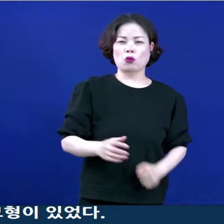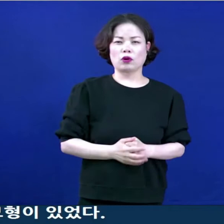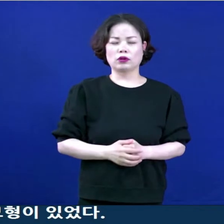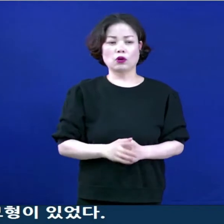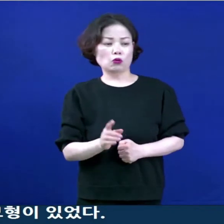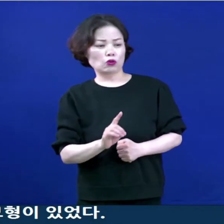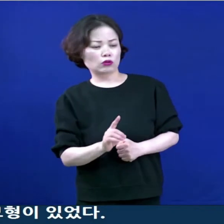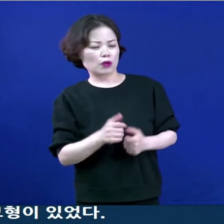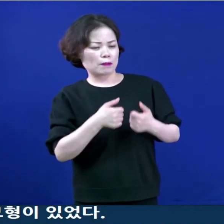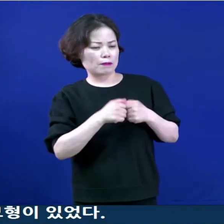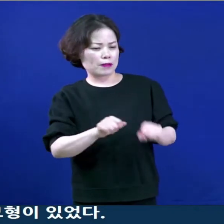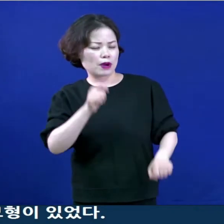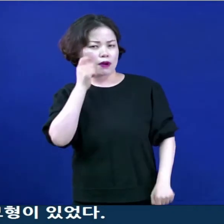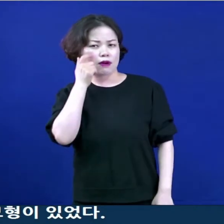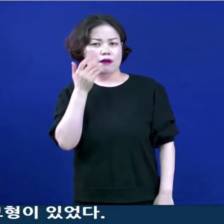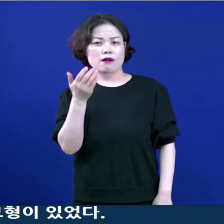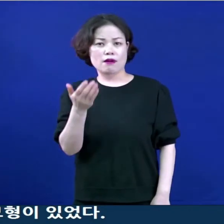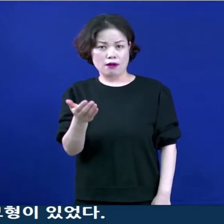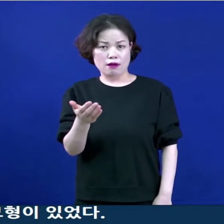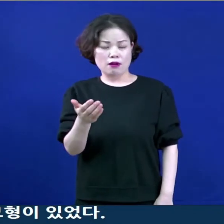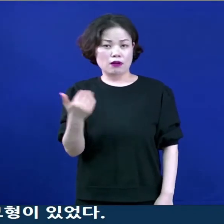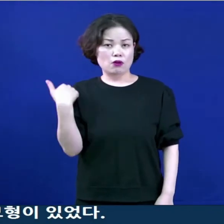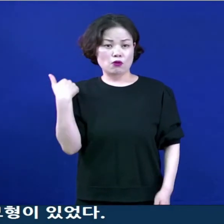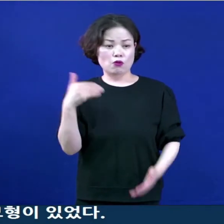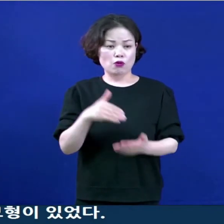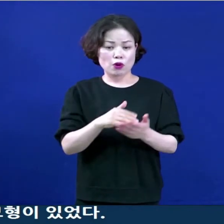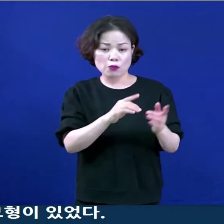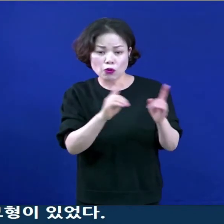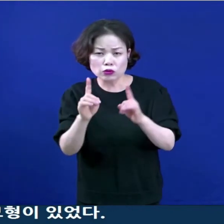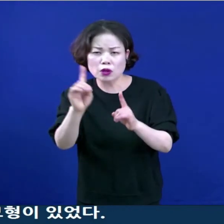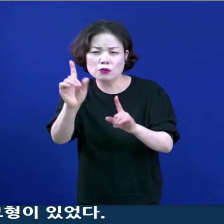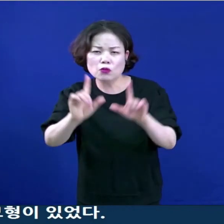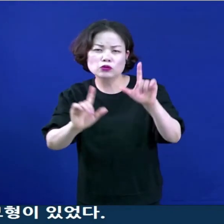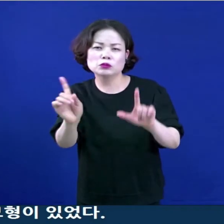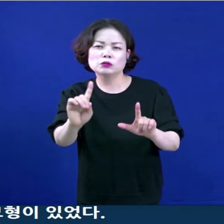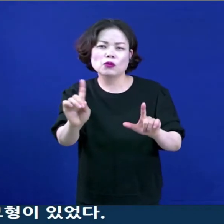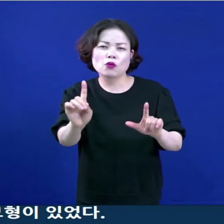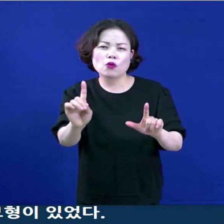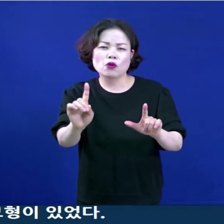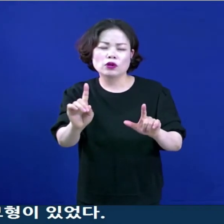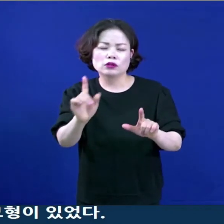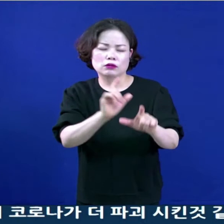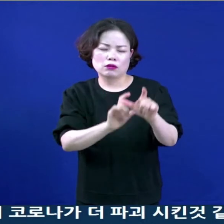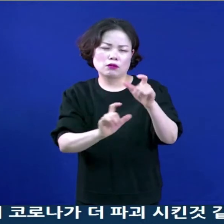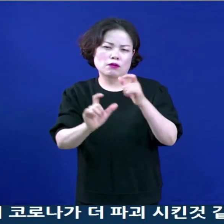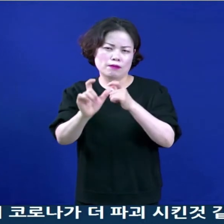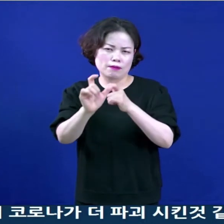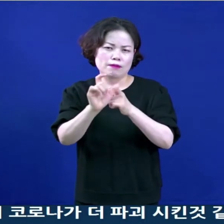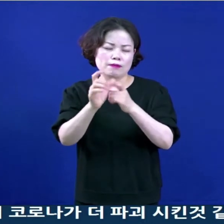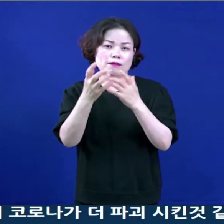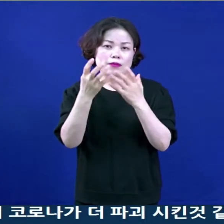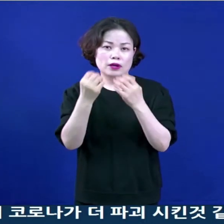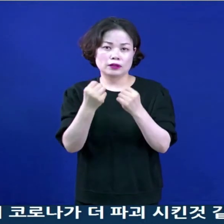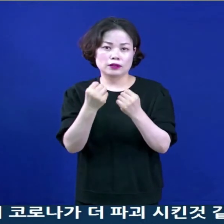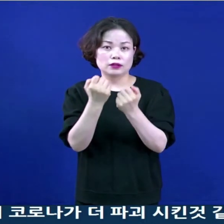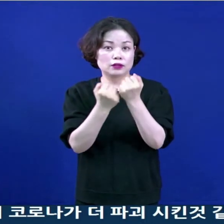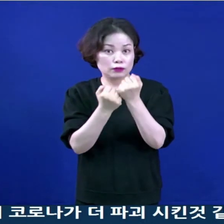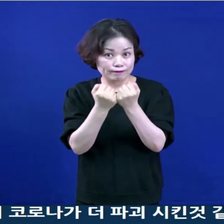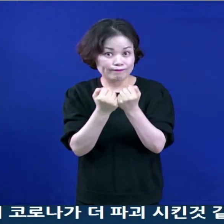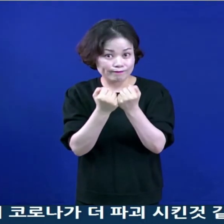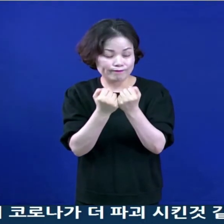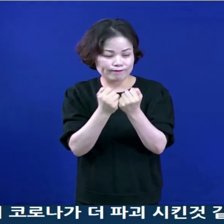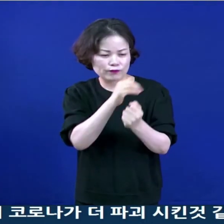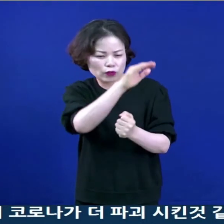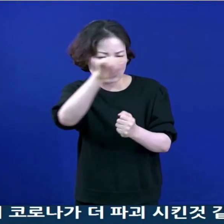이것이 어떻게 파괴되었는가, 이것이 회복되어질 때 모습이 무엇인가, 이런 것들이 더 많이 우리 설교되어지고